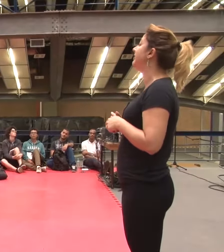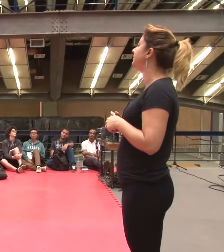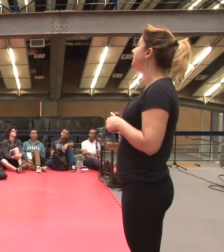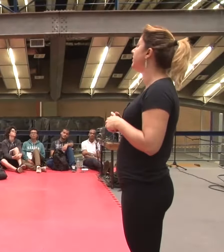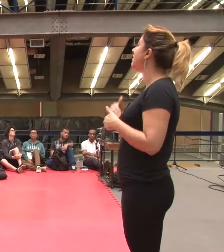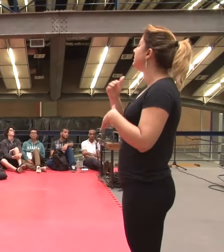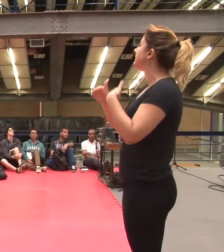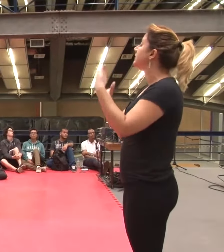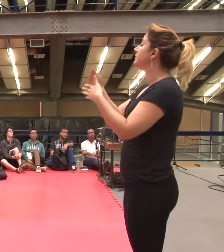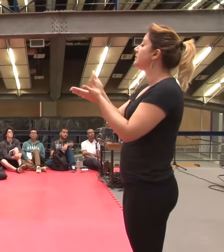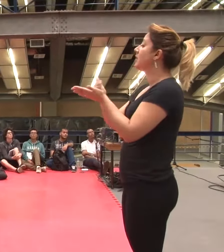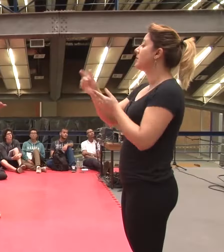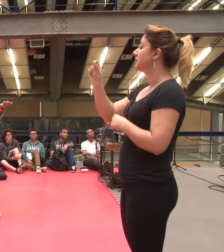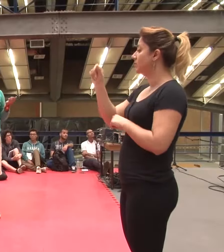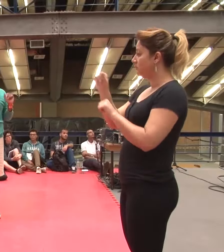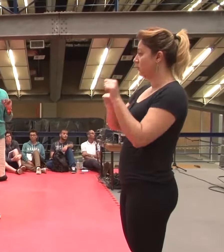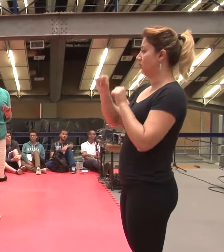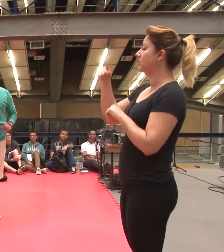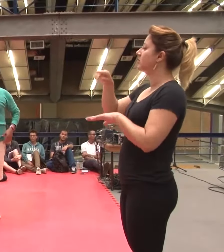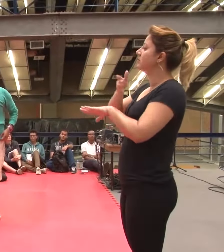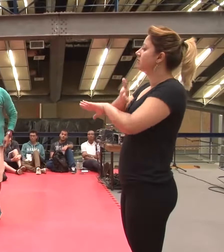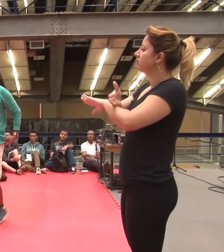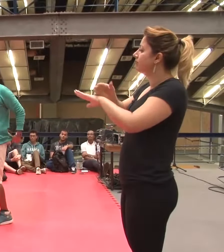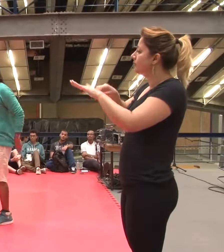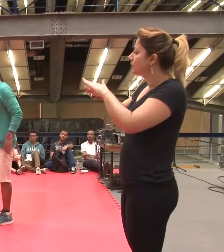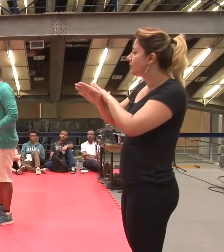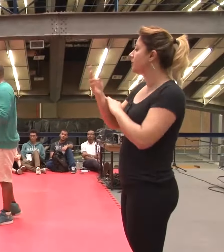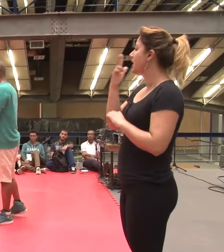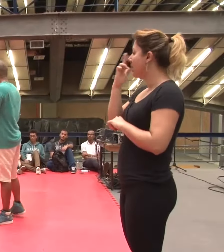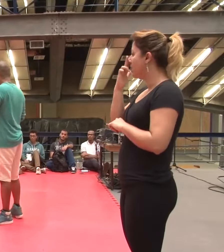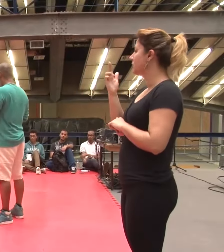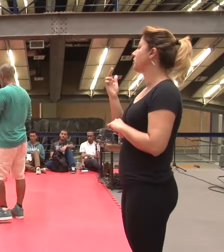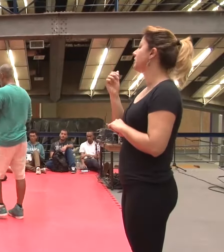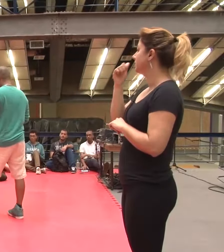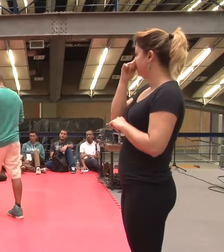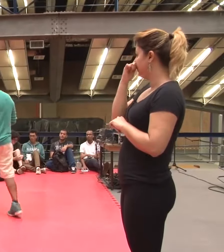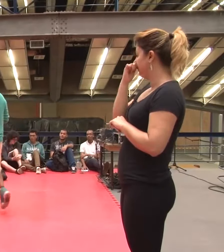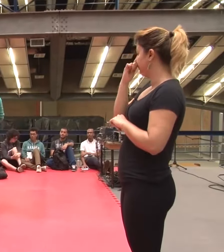Vale lembrar uma coisa muito séria. A gente é muito acostumado a achar que...